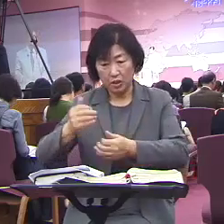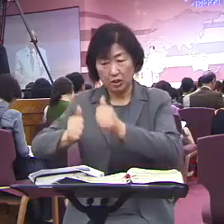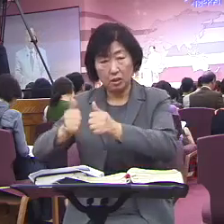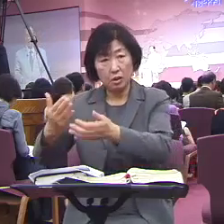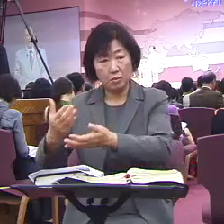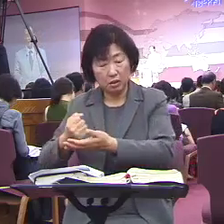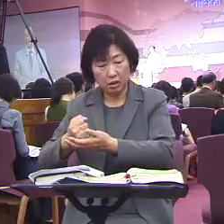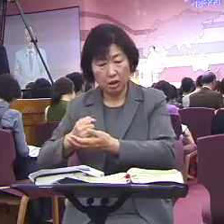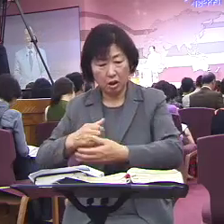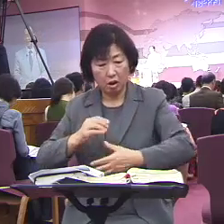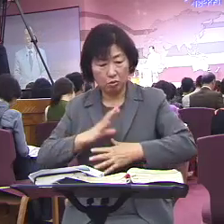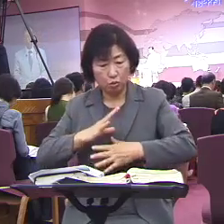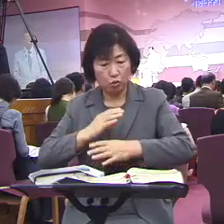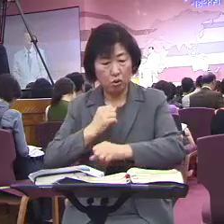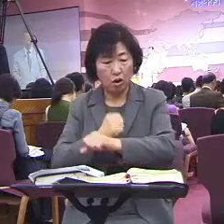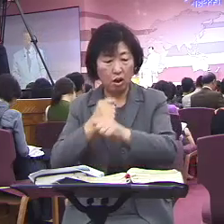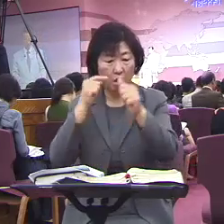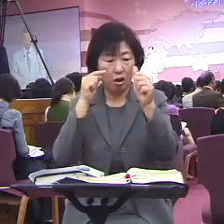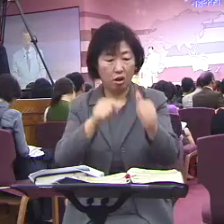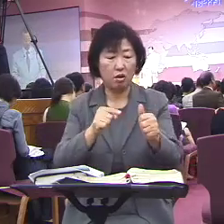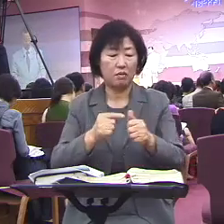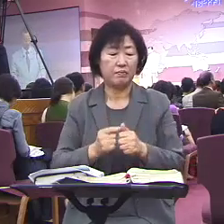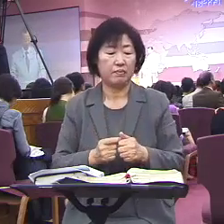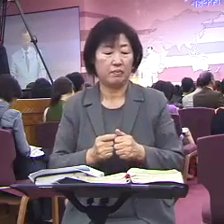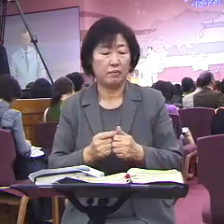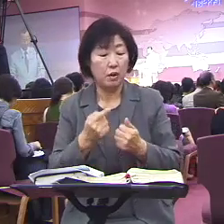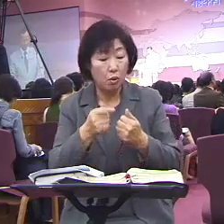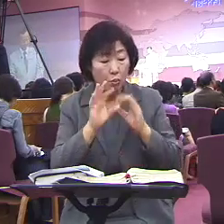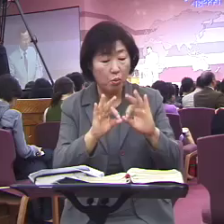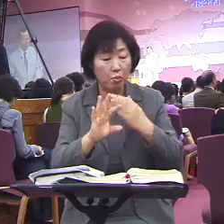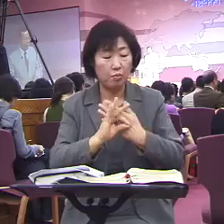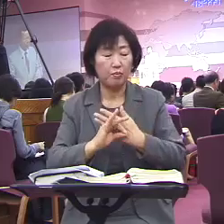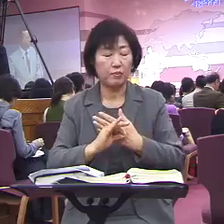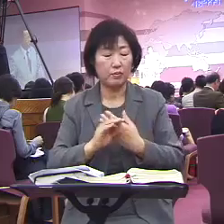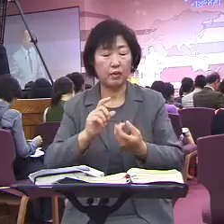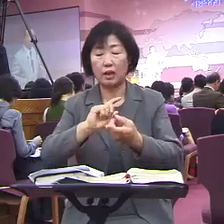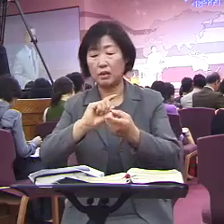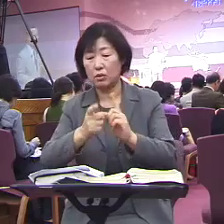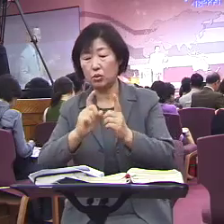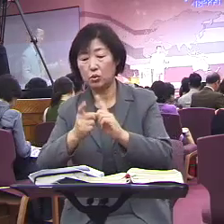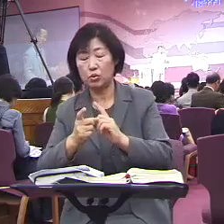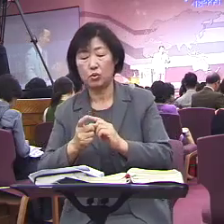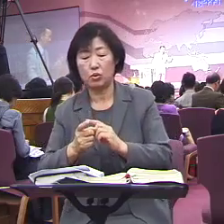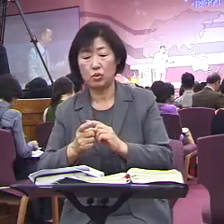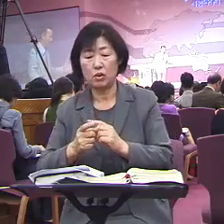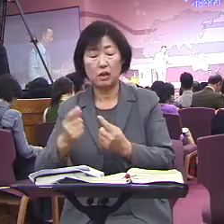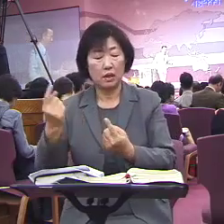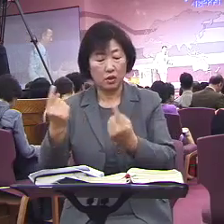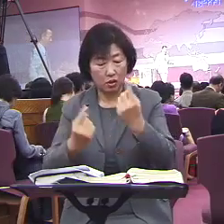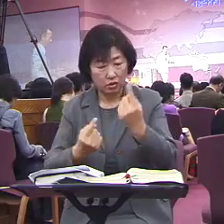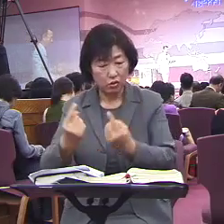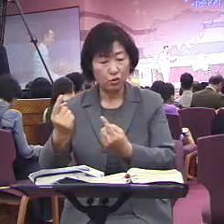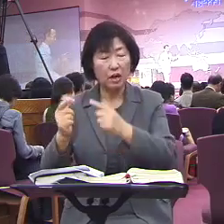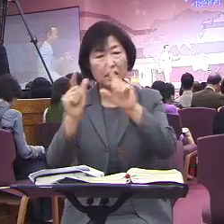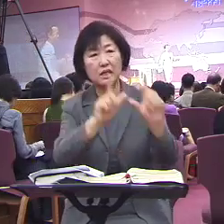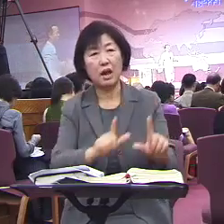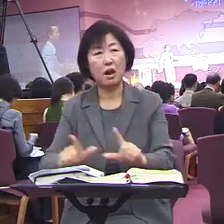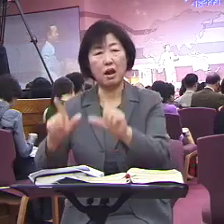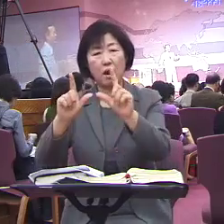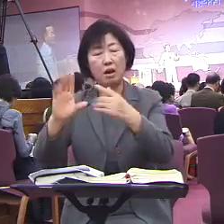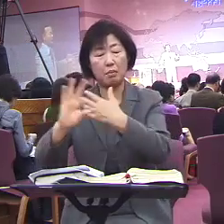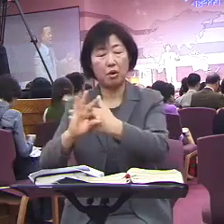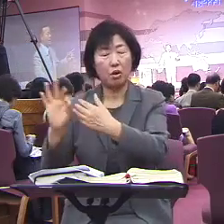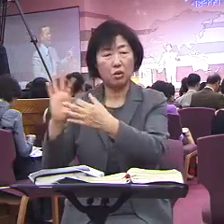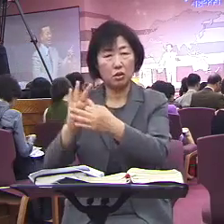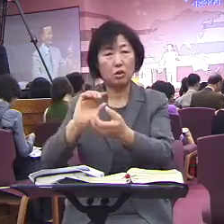받을까 두려워하라. 여기 보면은요, 우리가 서로 그 형제들과 살면서 서로